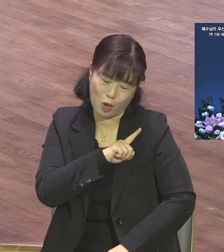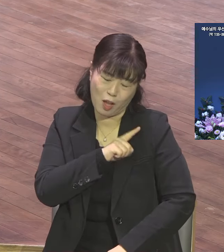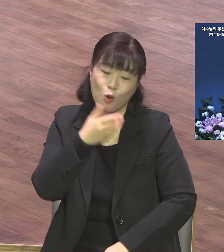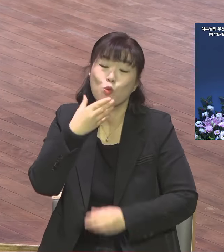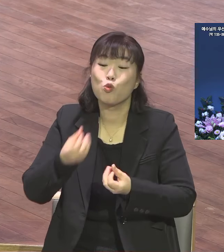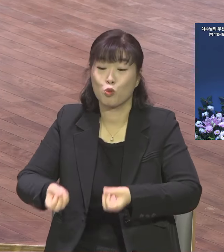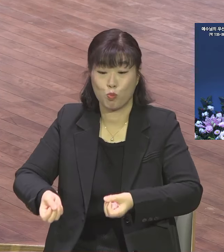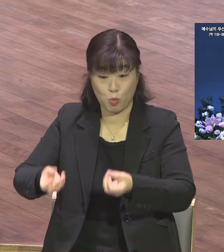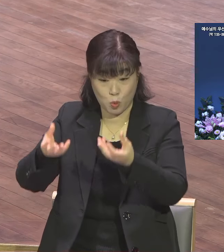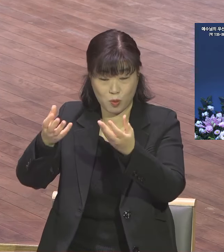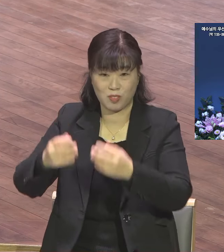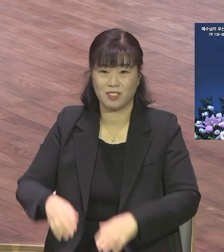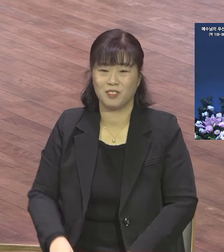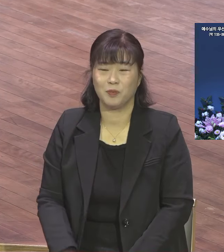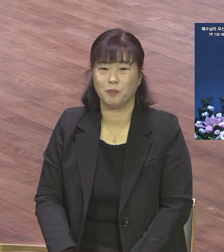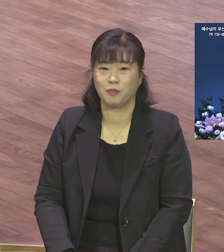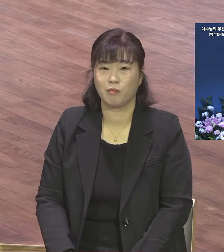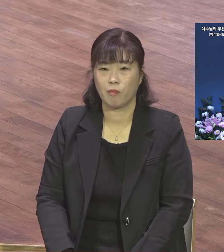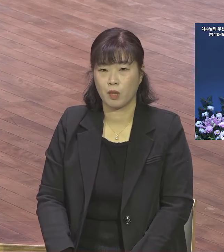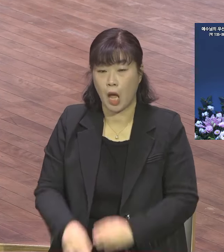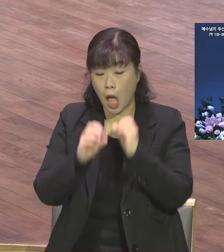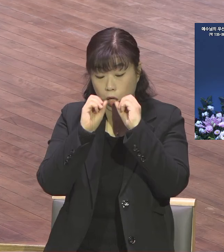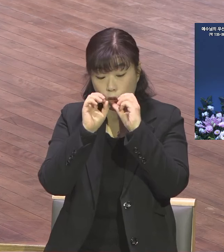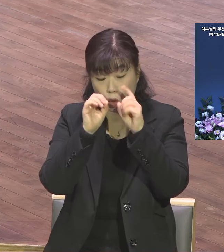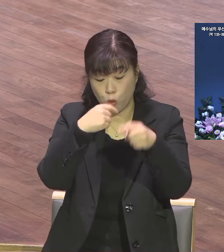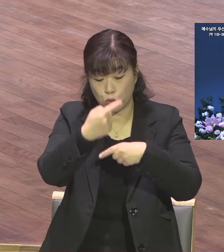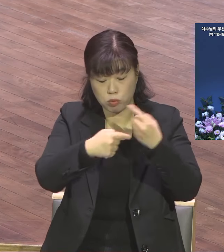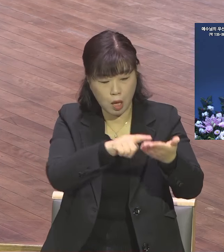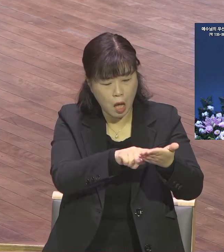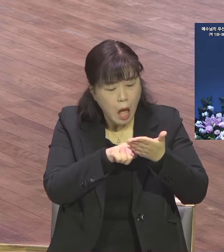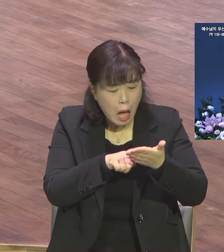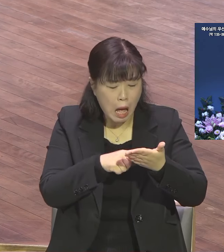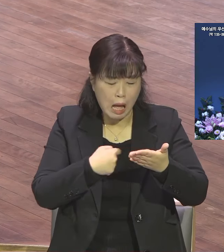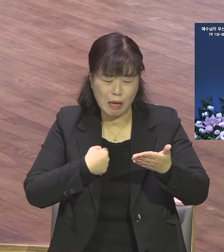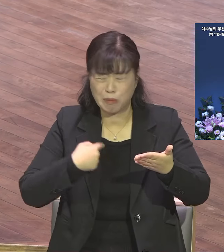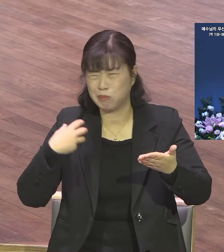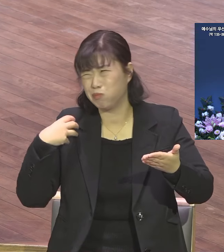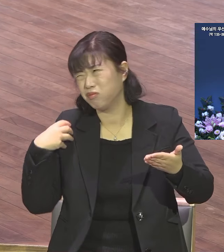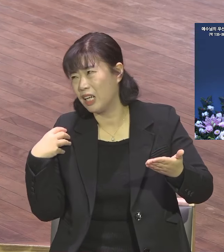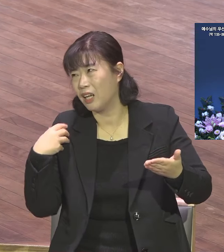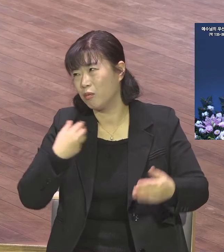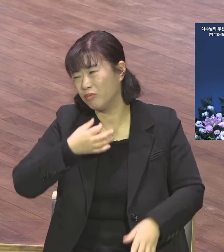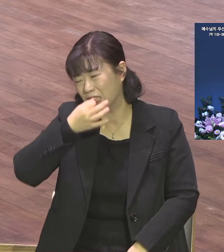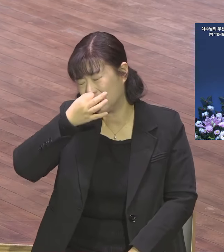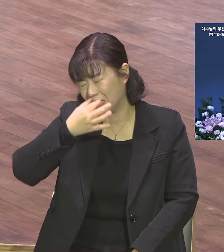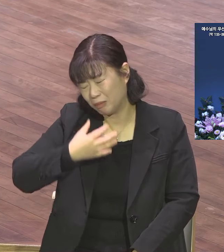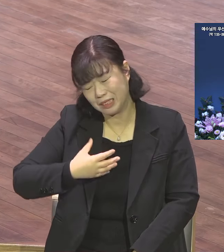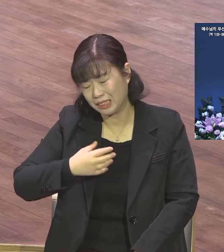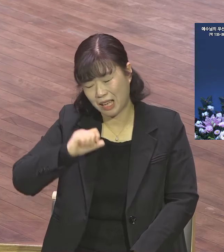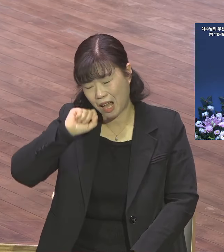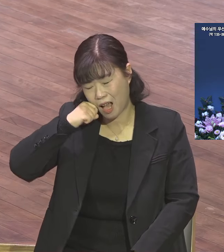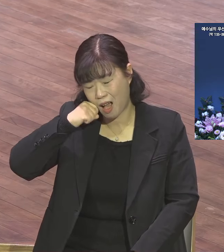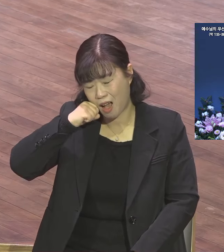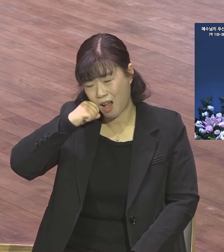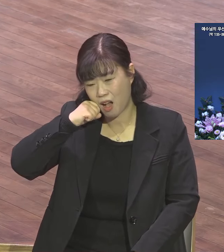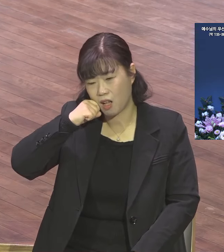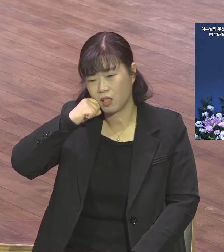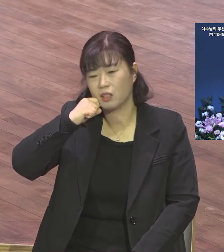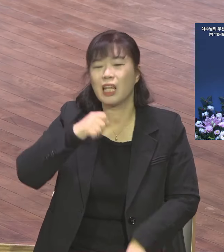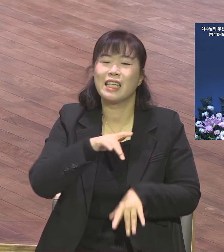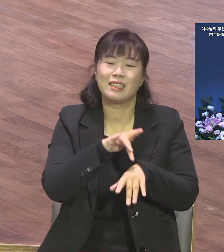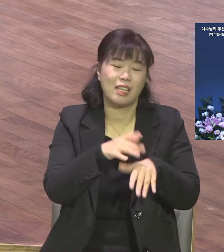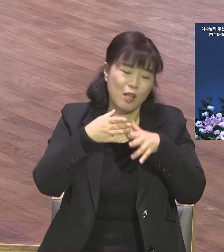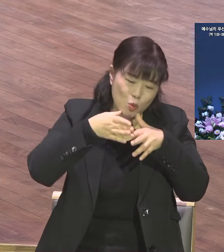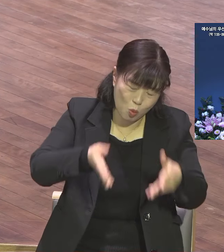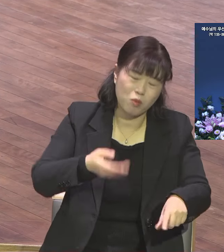가져요. 힘들다, 어렵다, 나는 못한다, 부담을 가집니다. 이게 완전 속는 거지요. 완전히